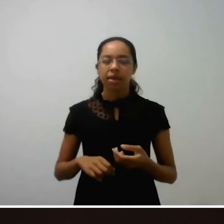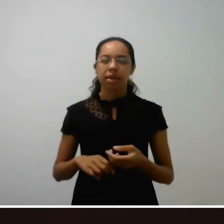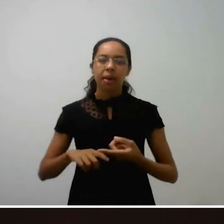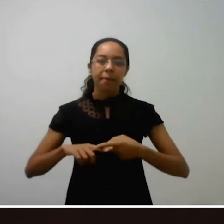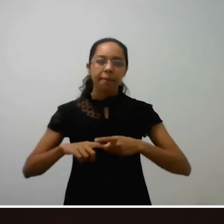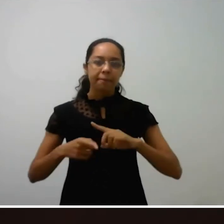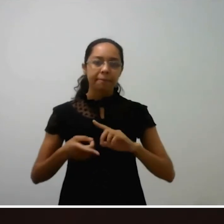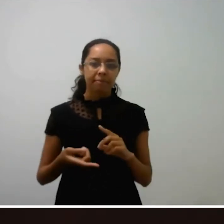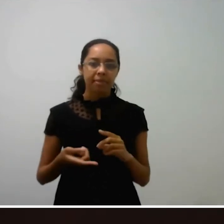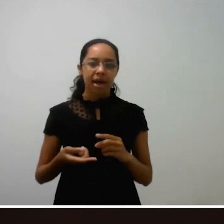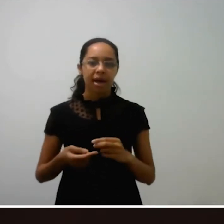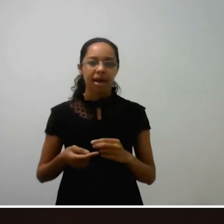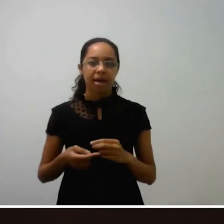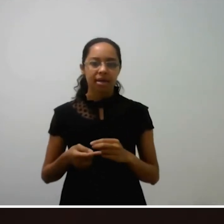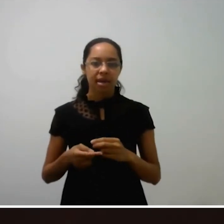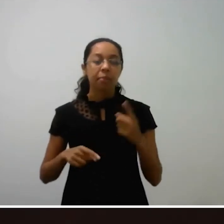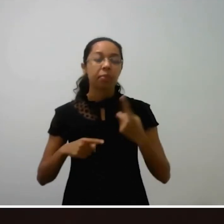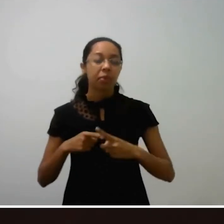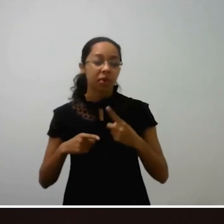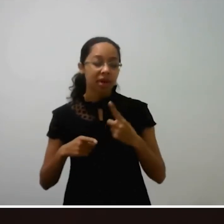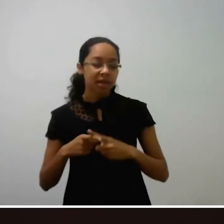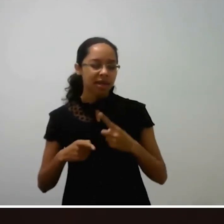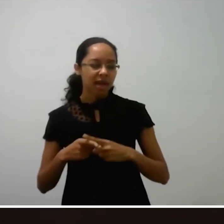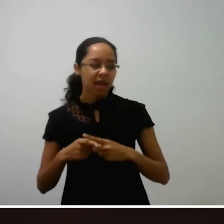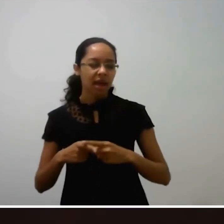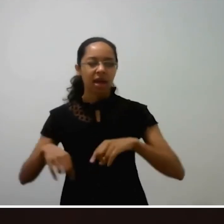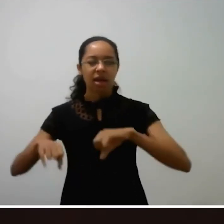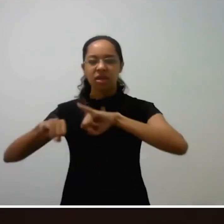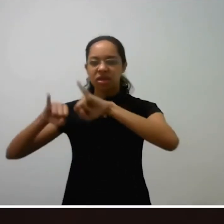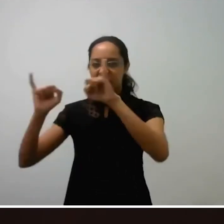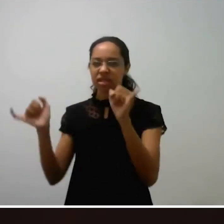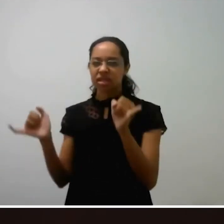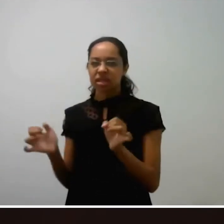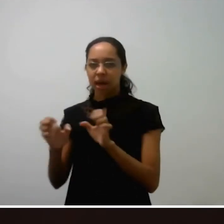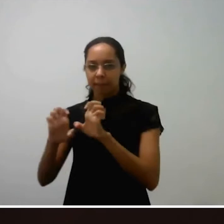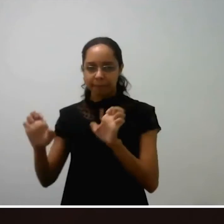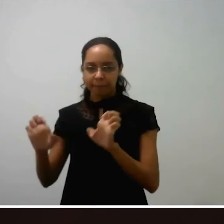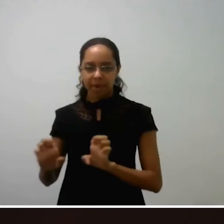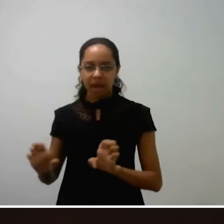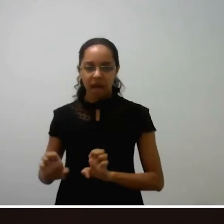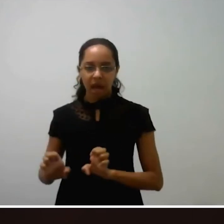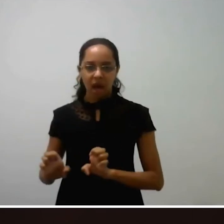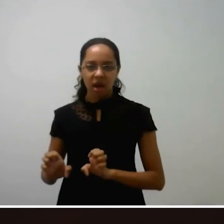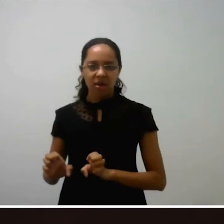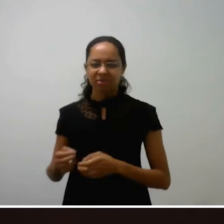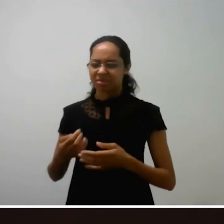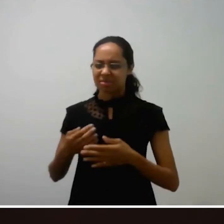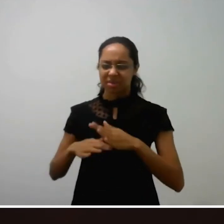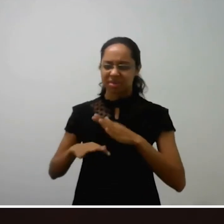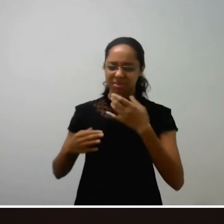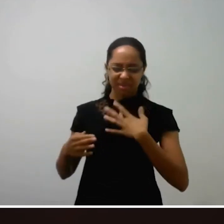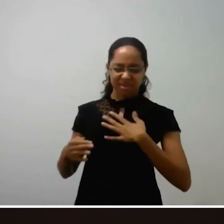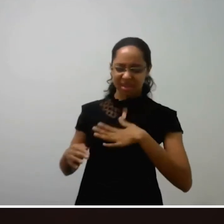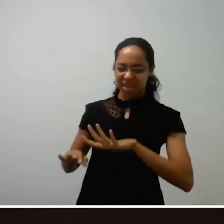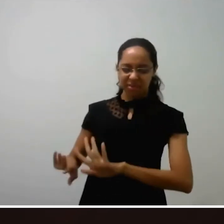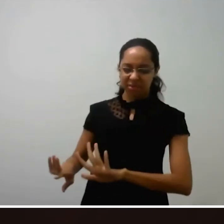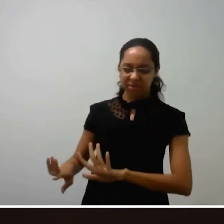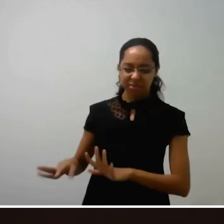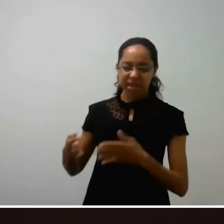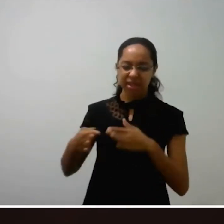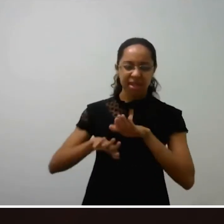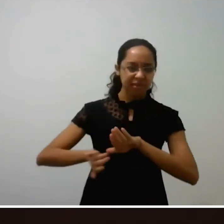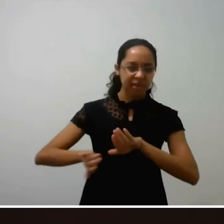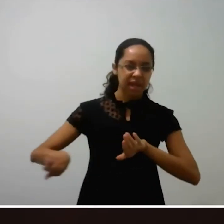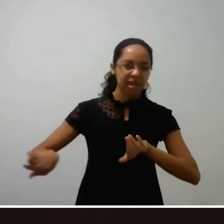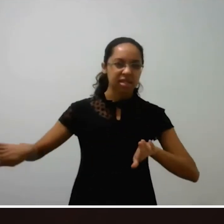Jezabel, eles já estavam voltando para o ensinamento mais correto. Então, já eram chamados de